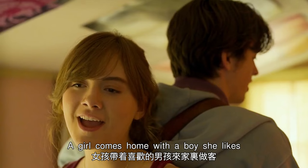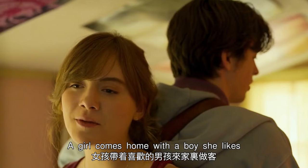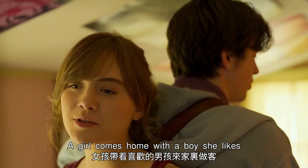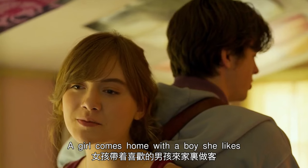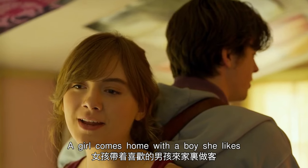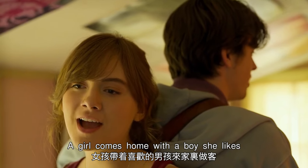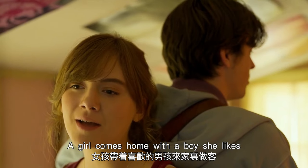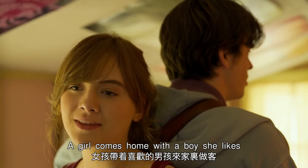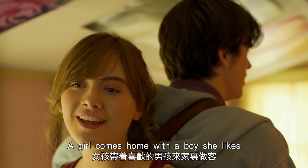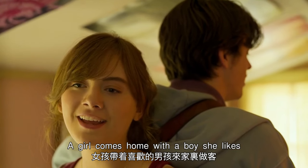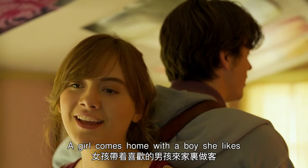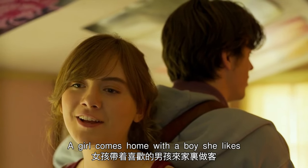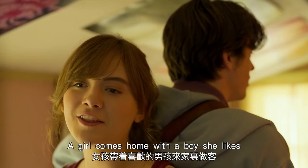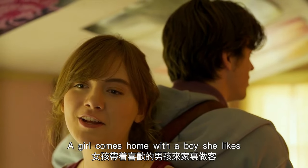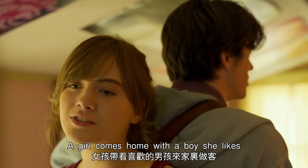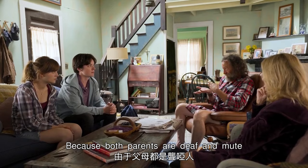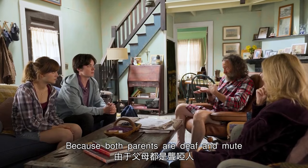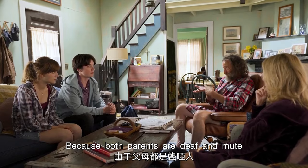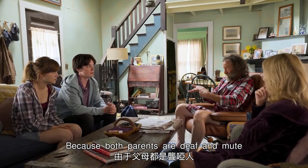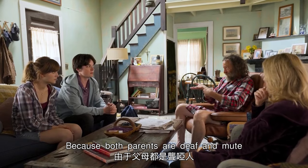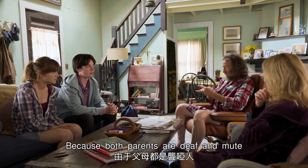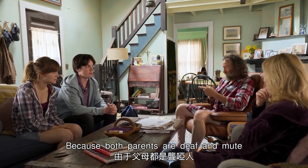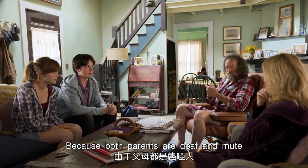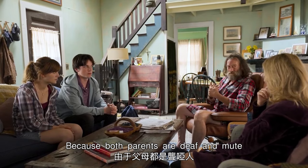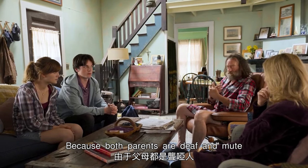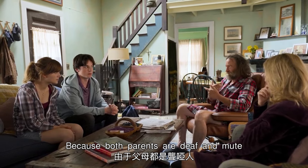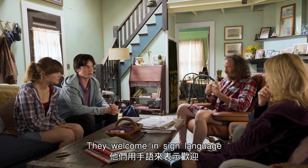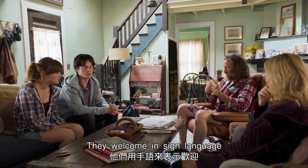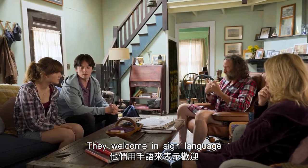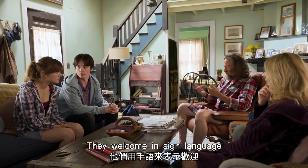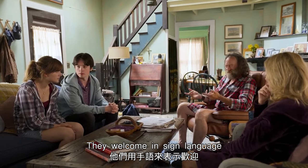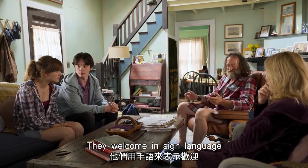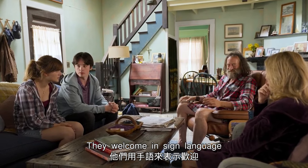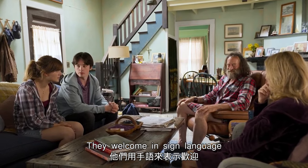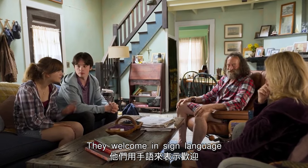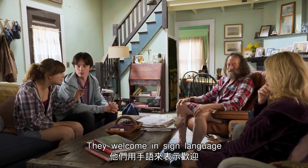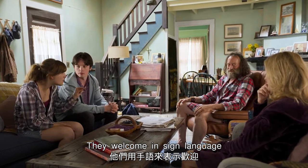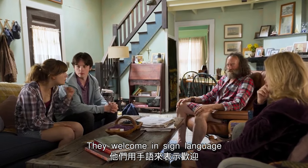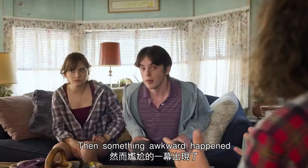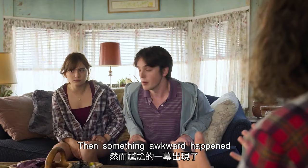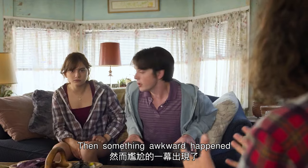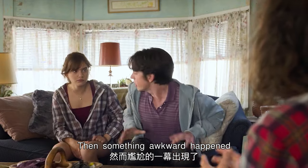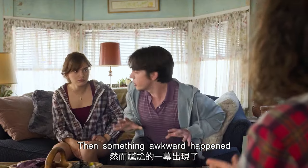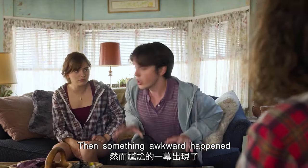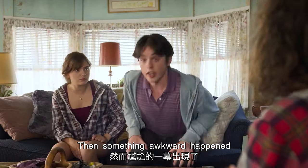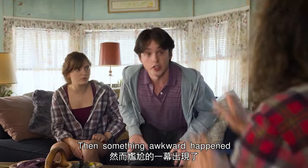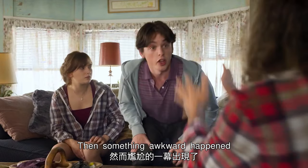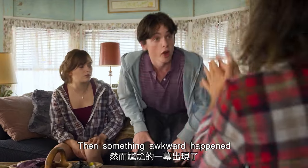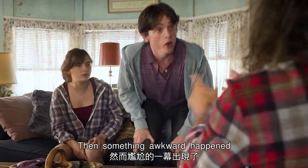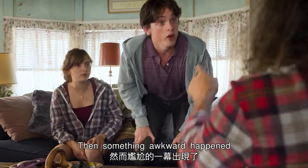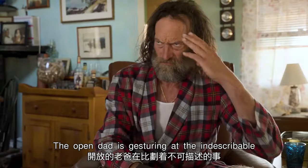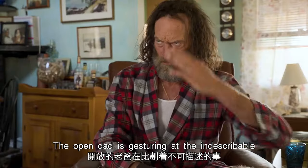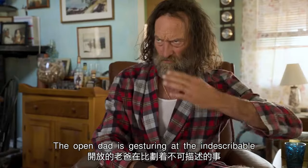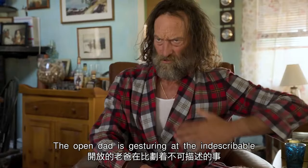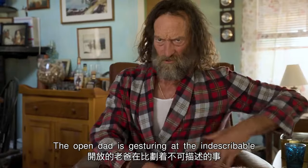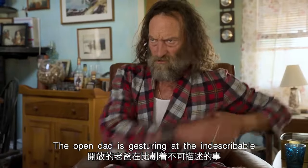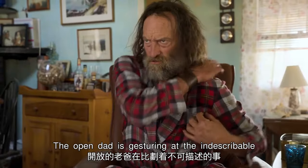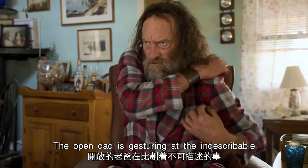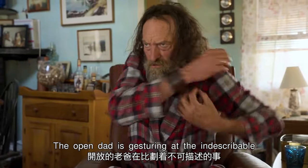女孩带着喜欢的男孩来家里做客由于父母都是聋哑人他们用手语来表示欢迎然而尴尬的一幕出现了开放的老爸在比划